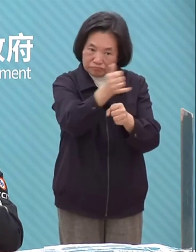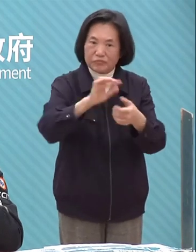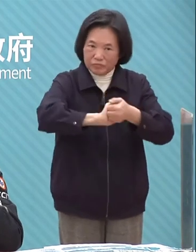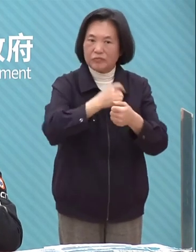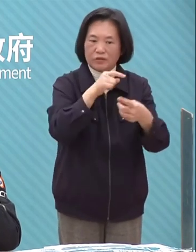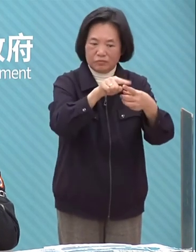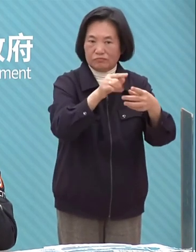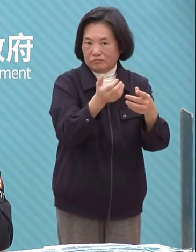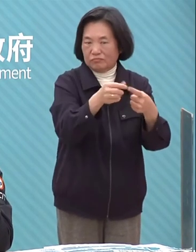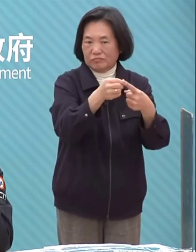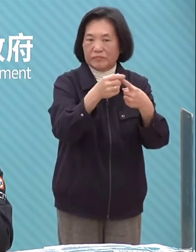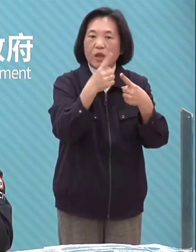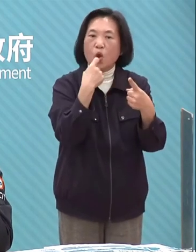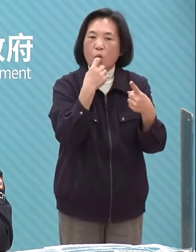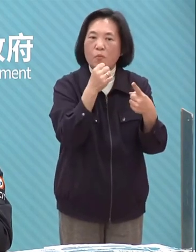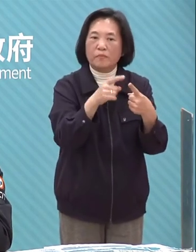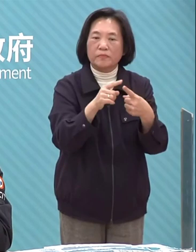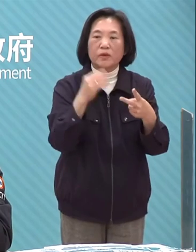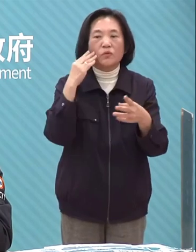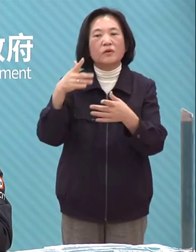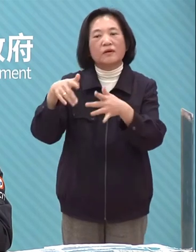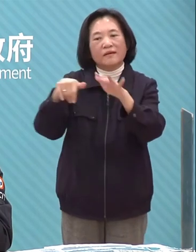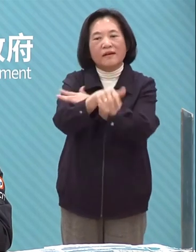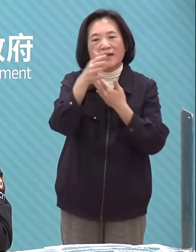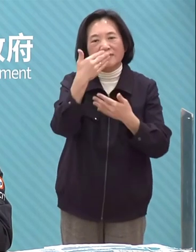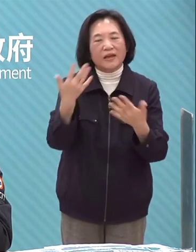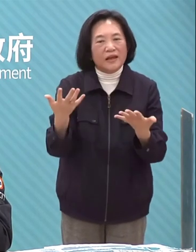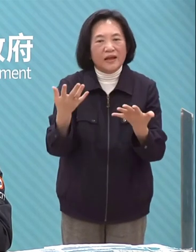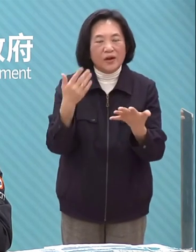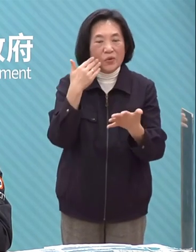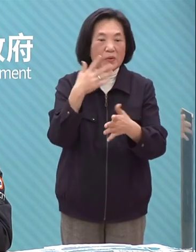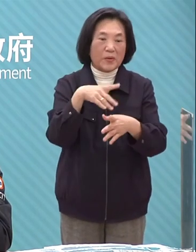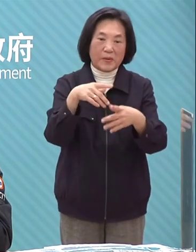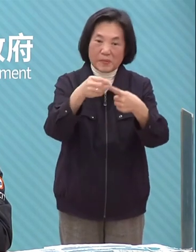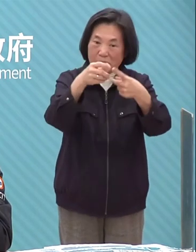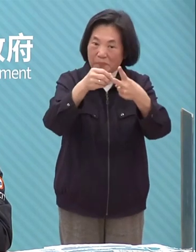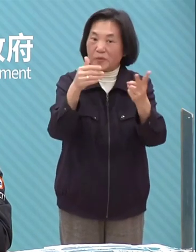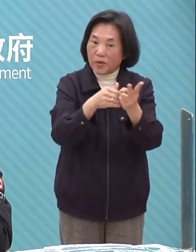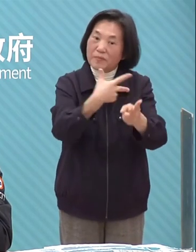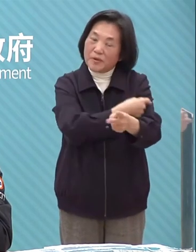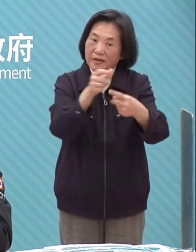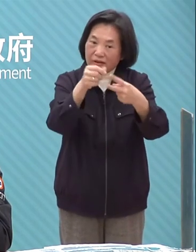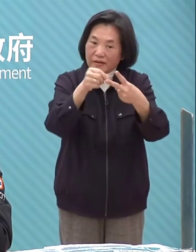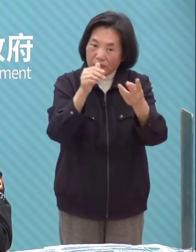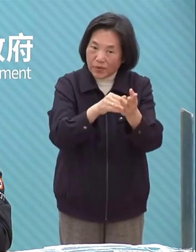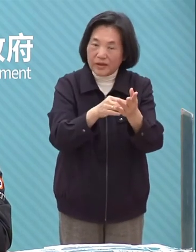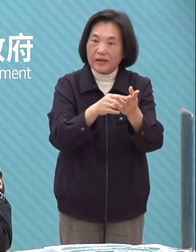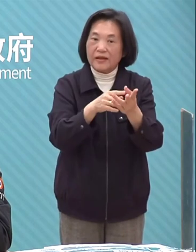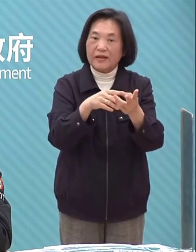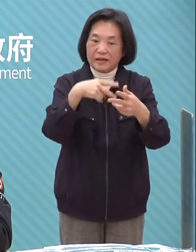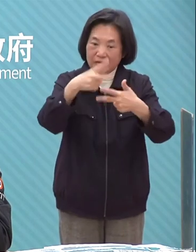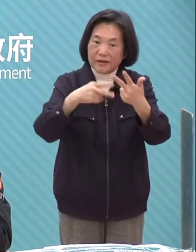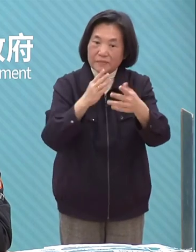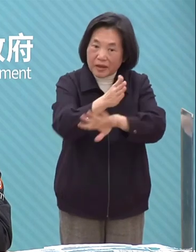二点，顾客的话，你这样如果你是打满2剂，超过2个礼拜，那如果是打满2剂，